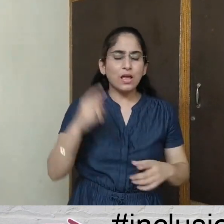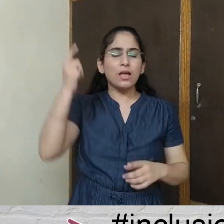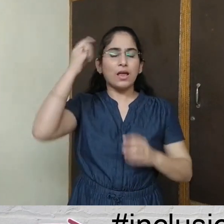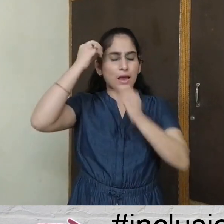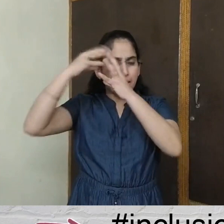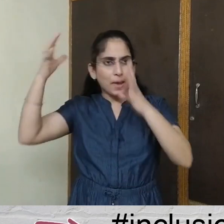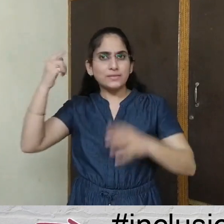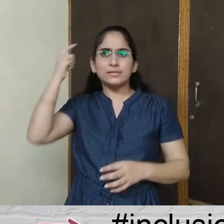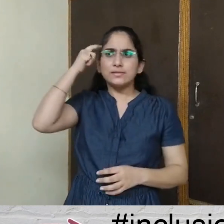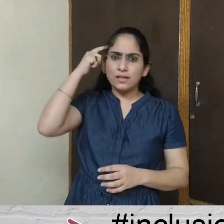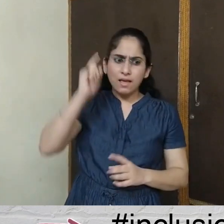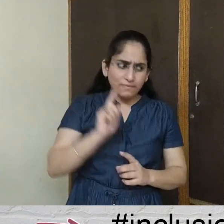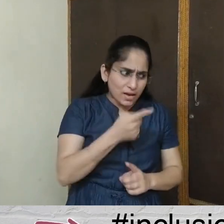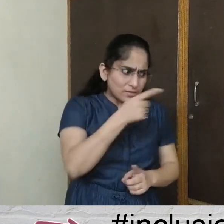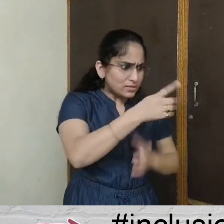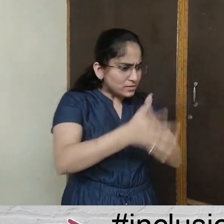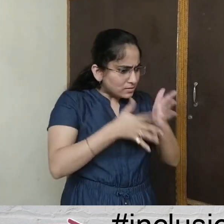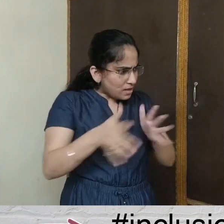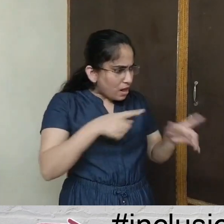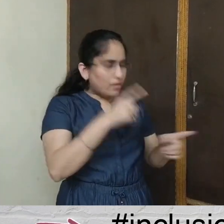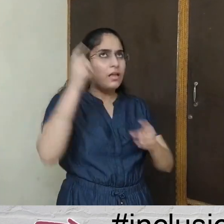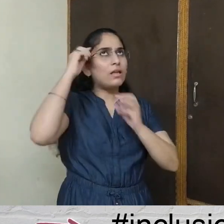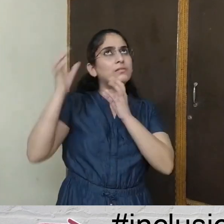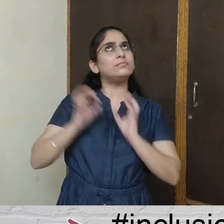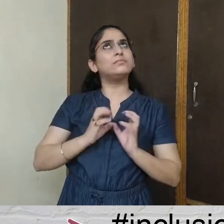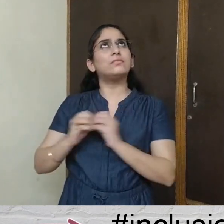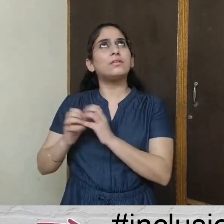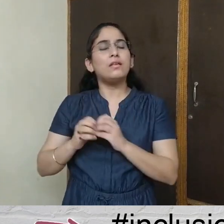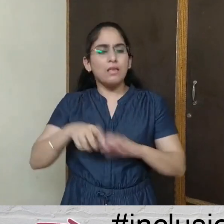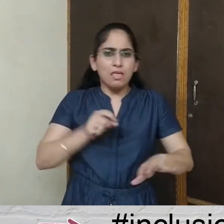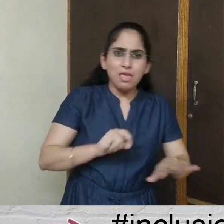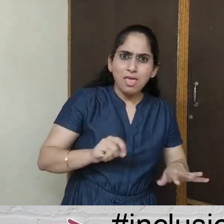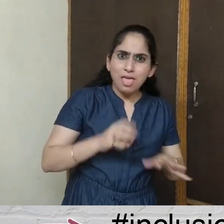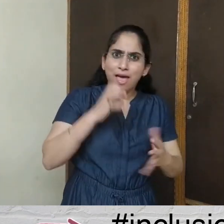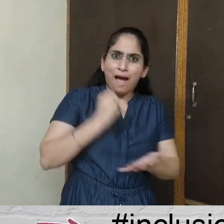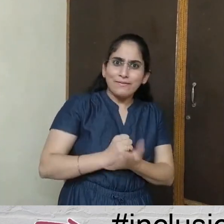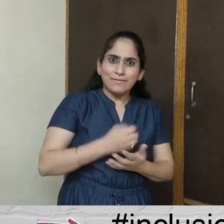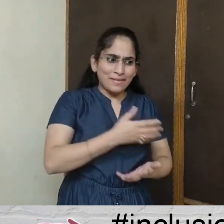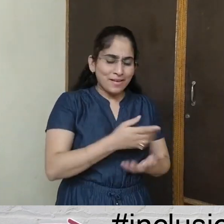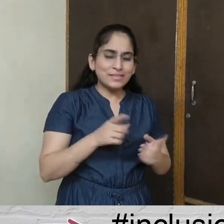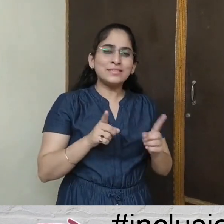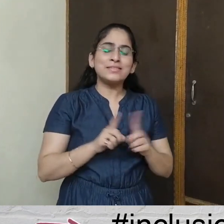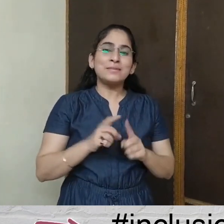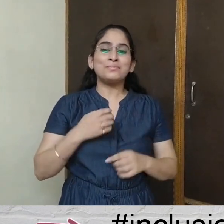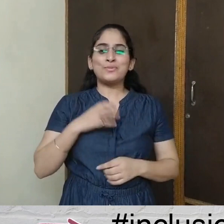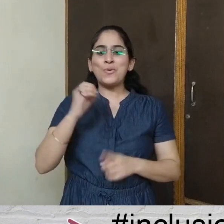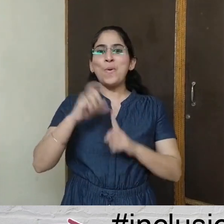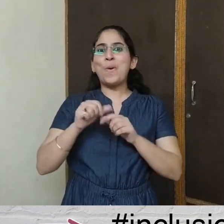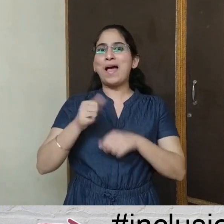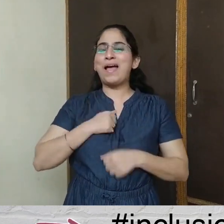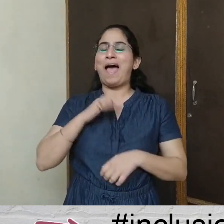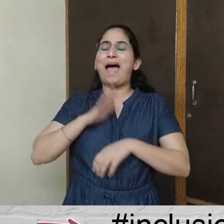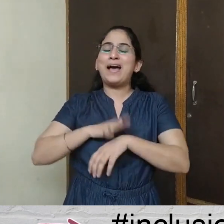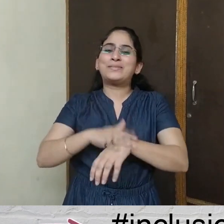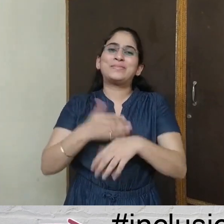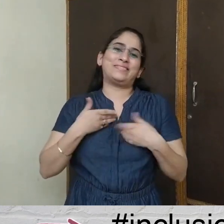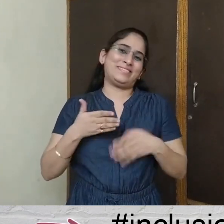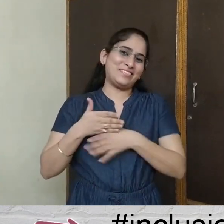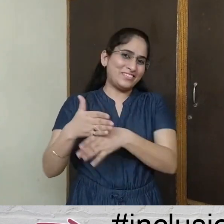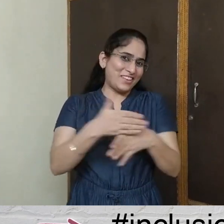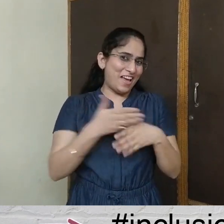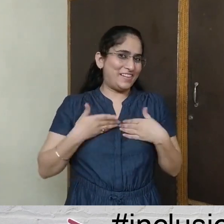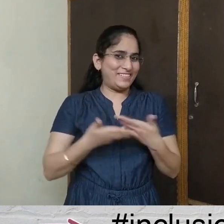चीज करती हो मतलब तुम हर चीज मिलब पहले जो भी इमेजन करती हो सोचती हो साइंग लाइज में सोचती हो तो ये मेरा एक